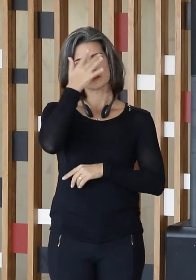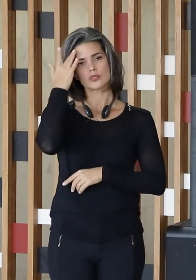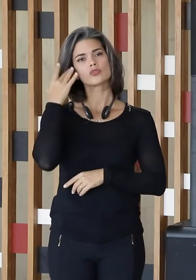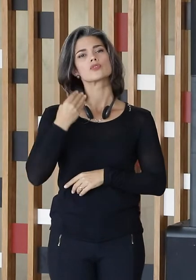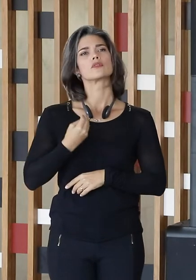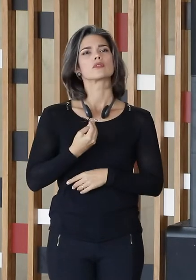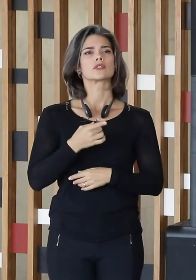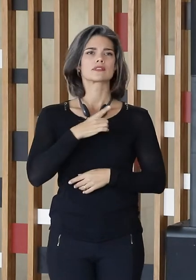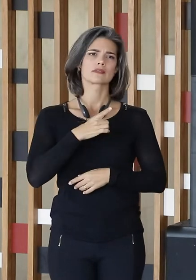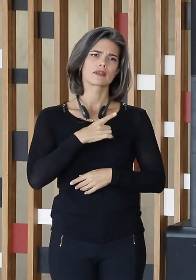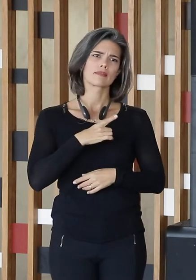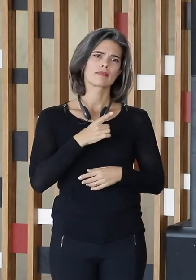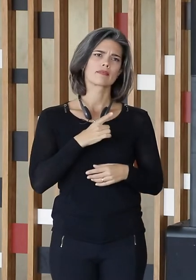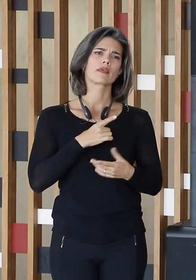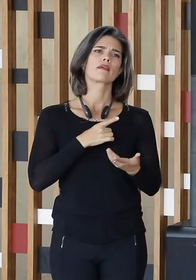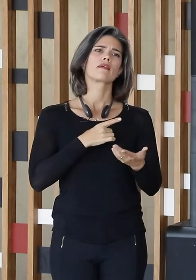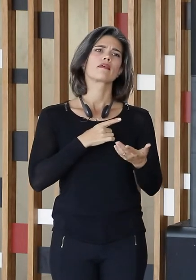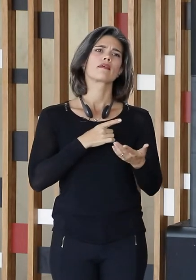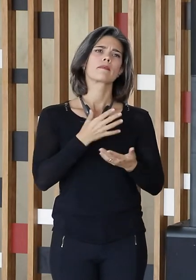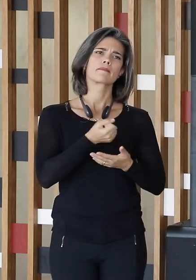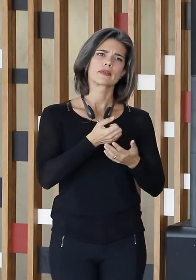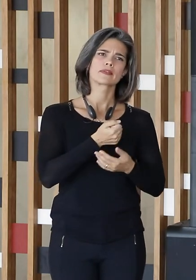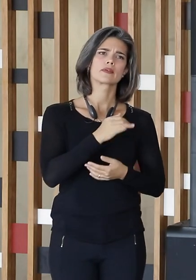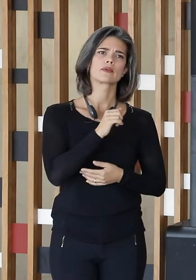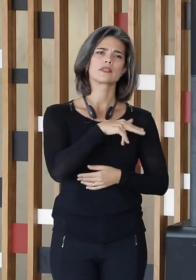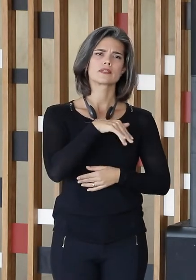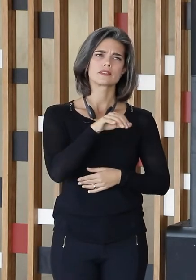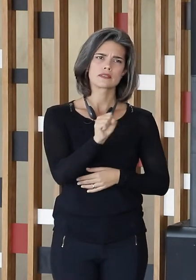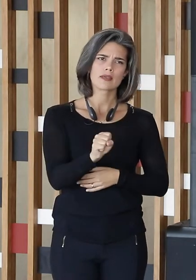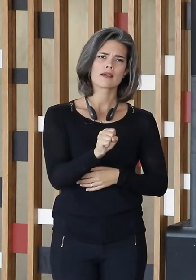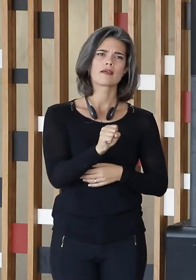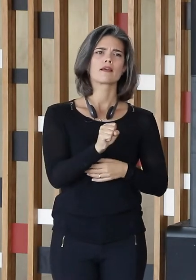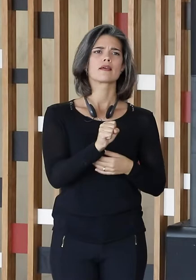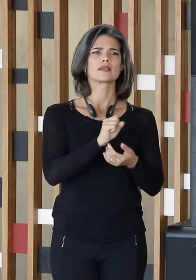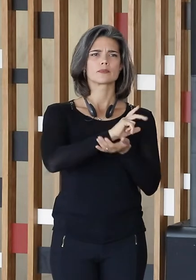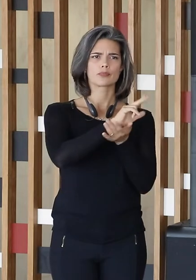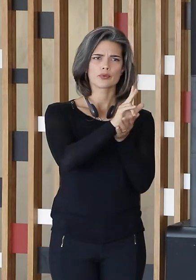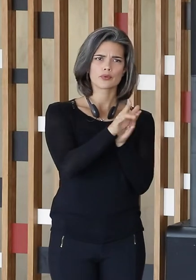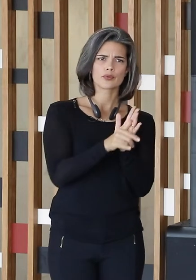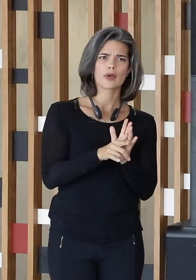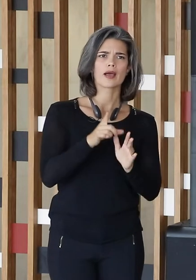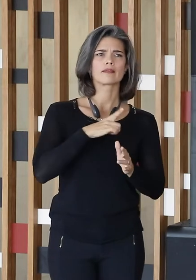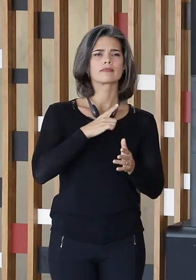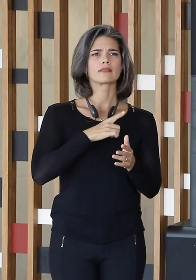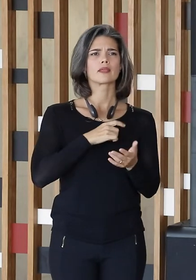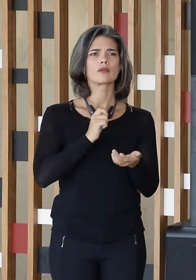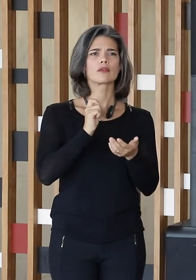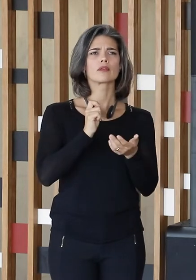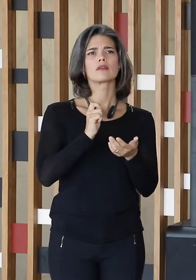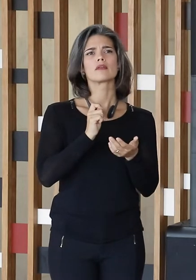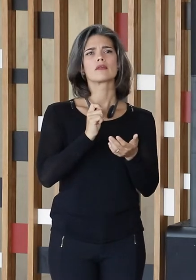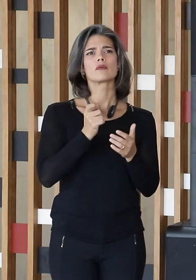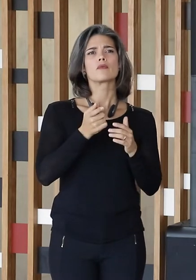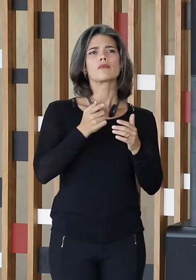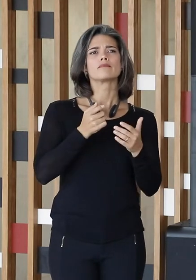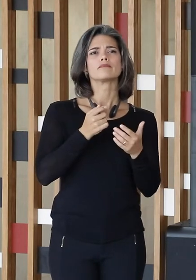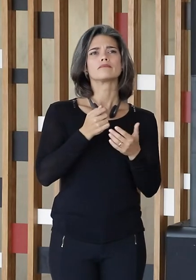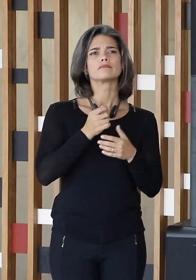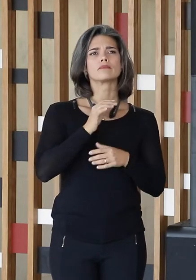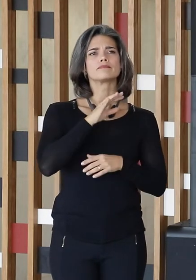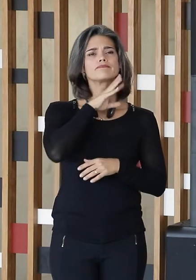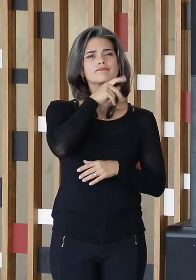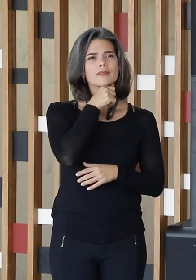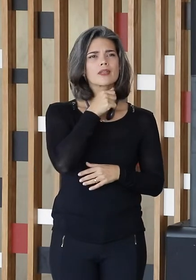de pensões e aposentadorias do INSS, tem uma tributação muito mais adequada e justa.